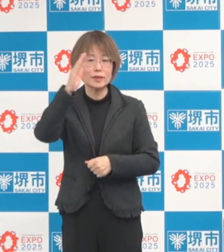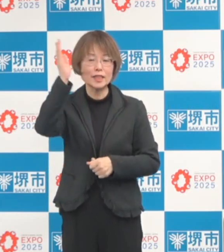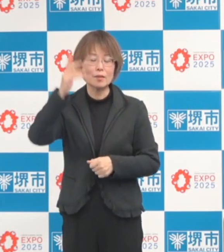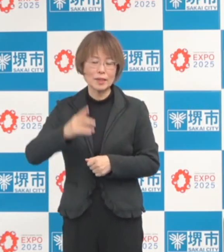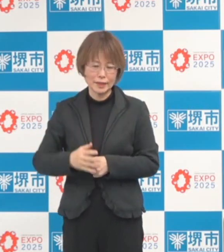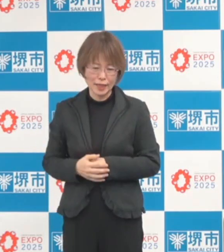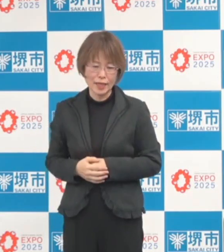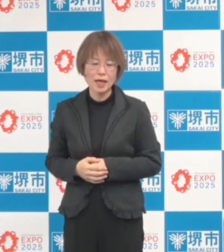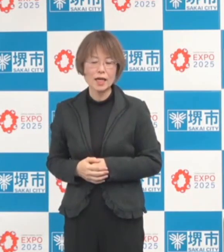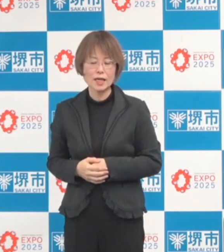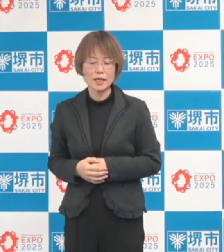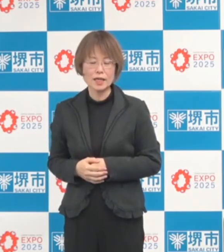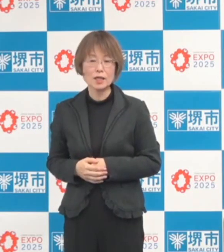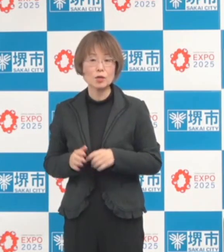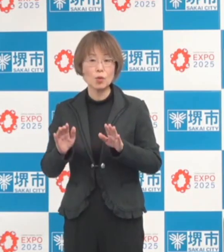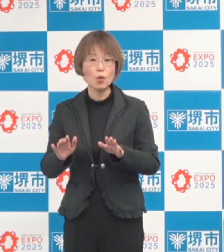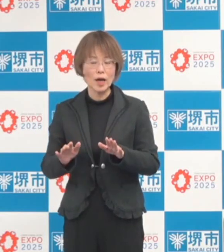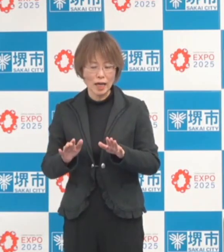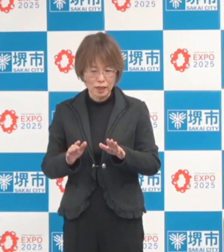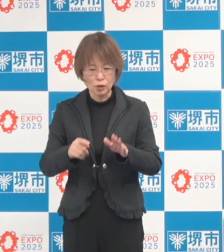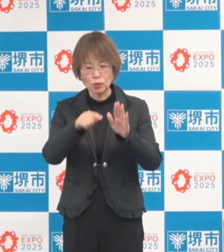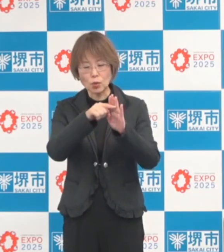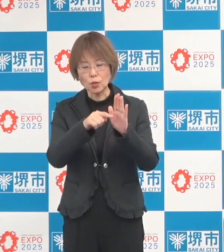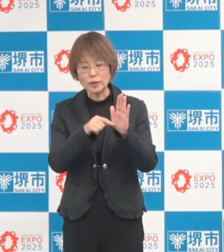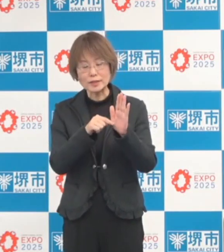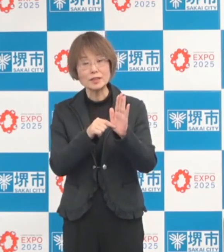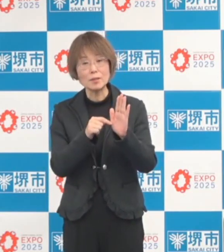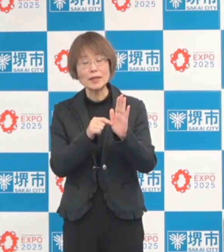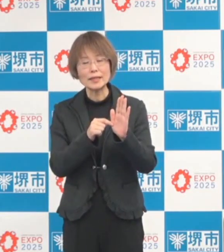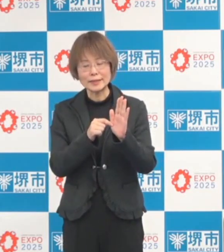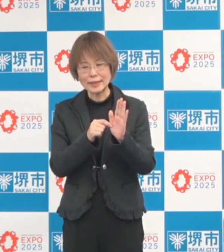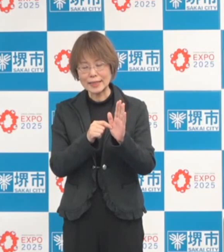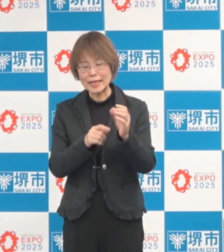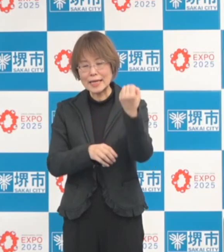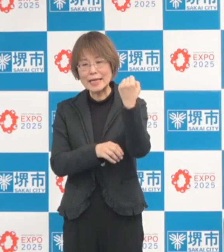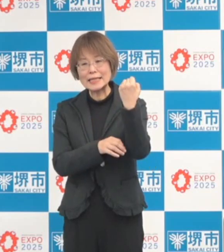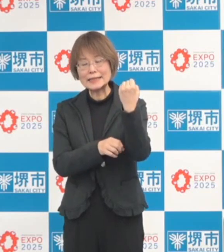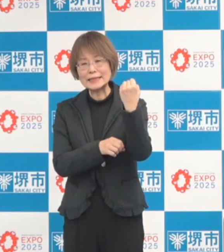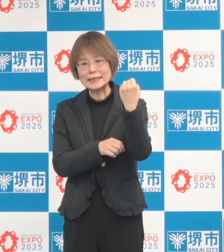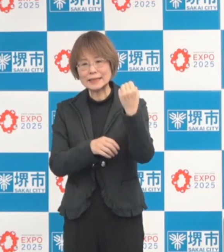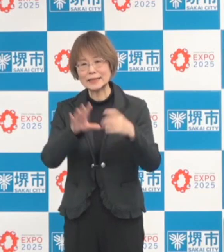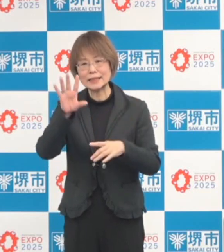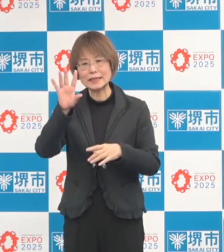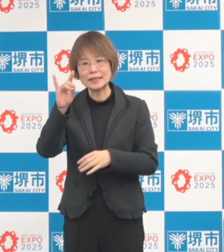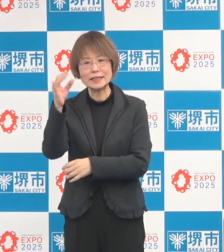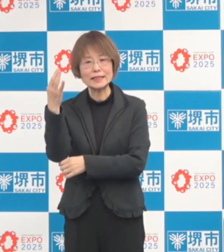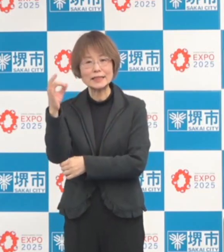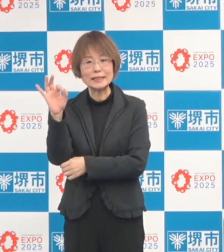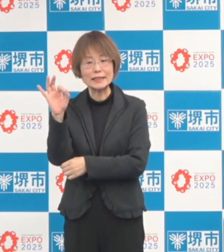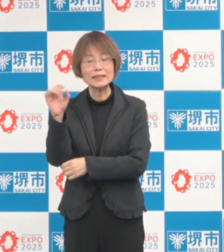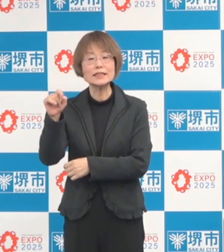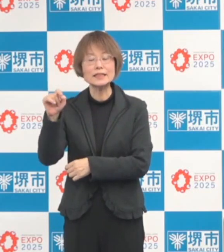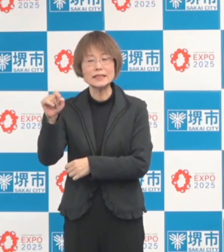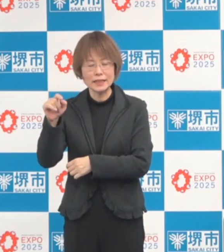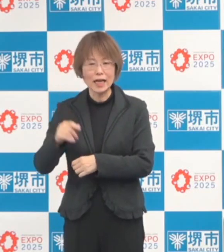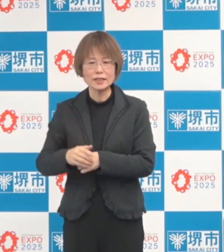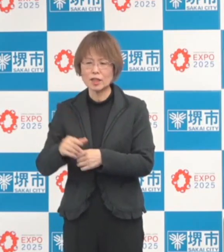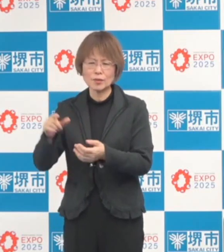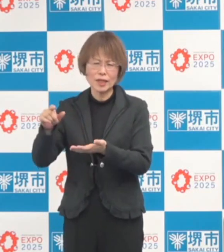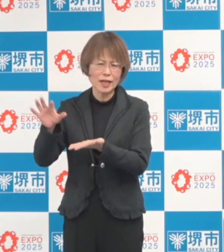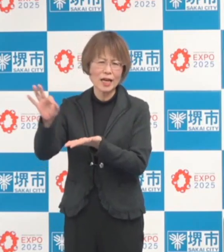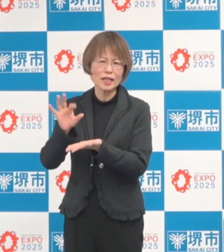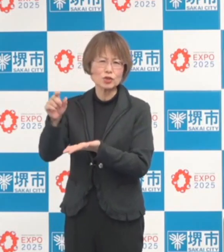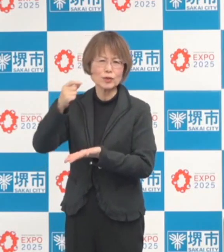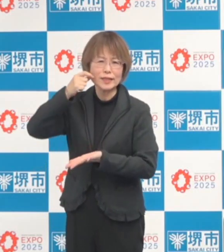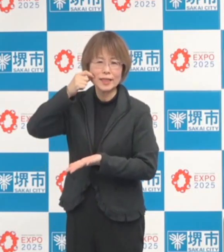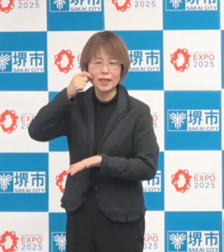給付奨学金に関しては、主に基金を活用して、この奨学金の基金がありました。これまでなかなか有効に活用できていなかった向きがありまして